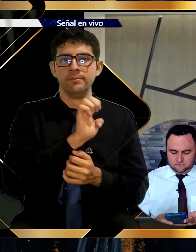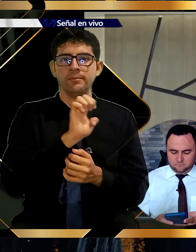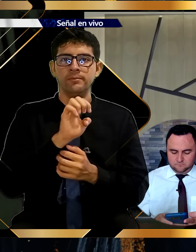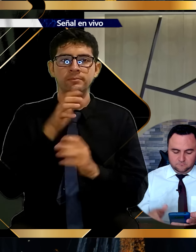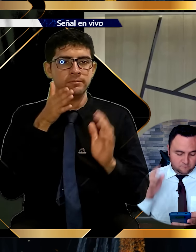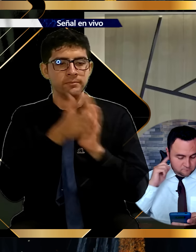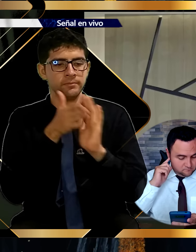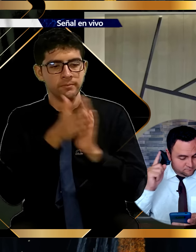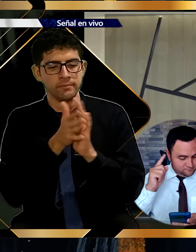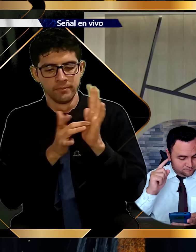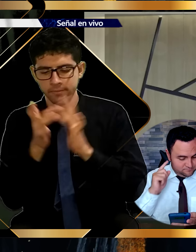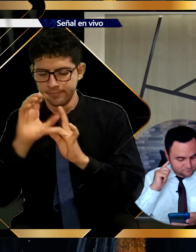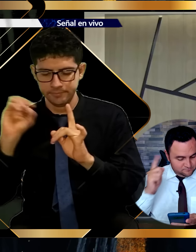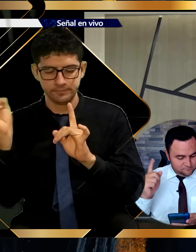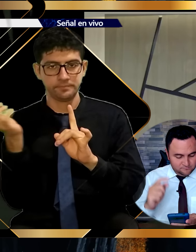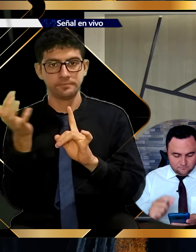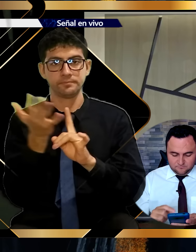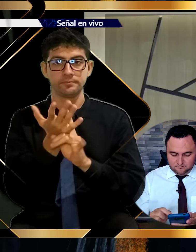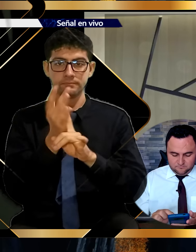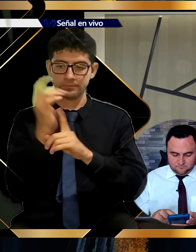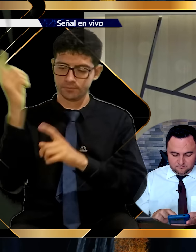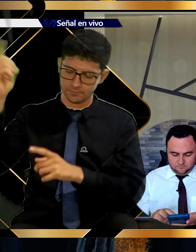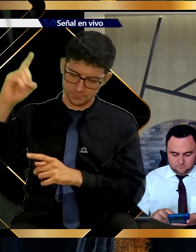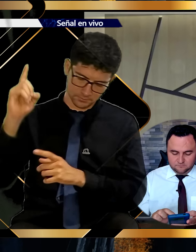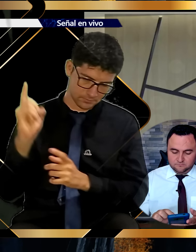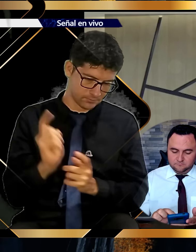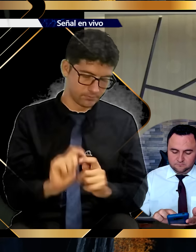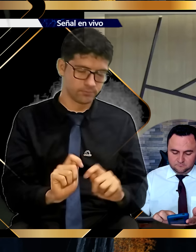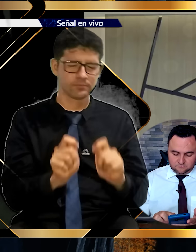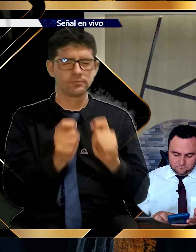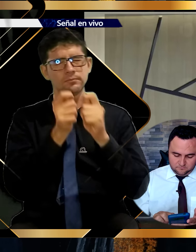Pero no retrase la venida del Señor, aunque Dios ha sido paciente.